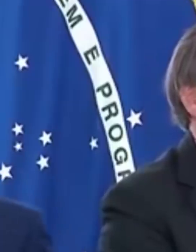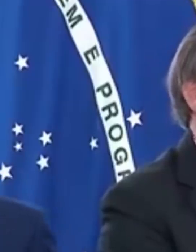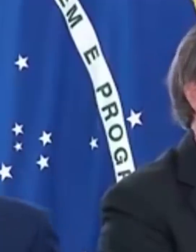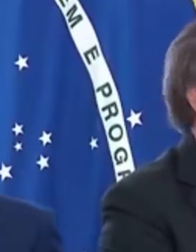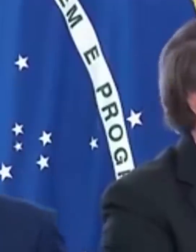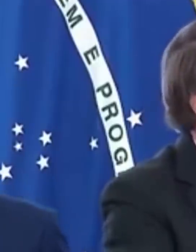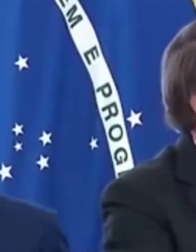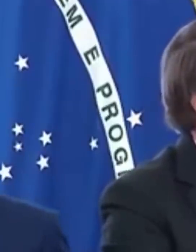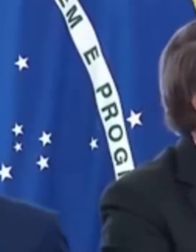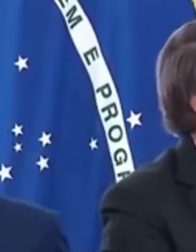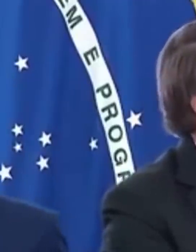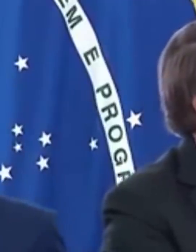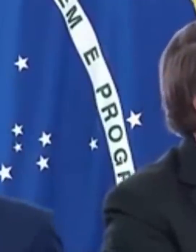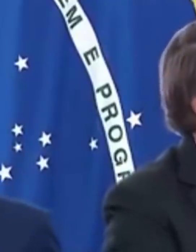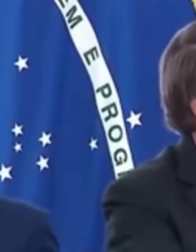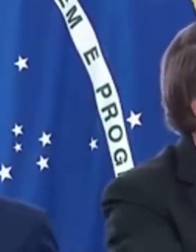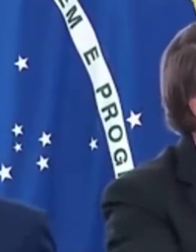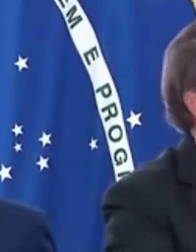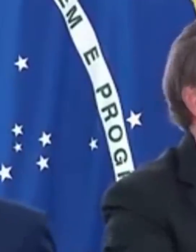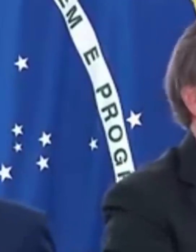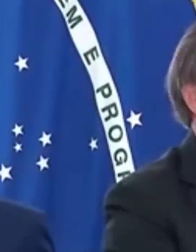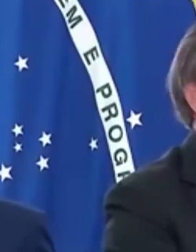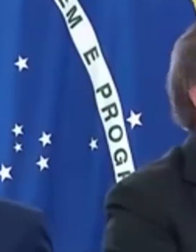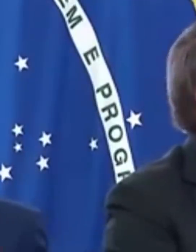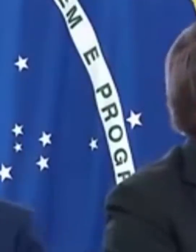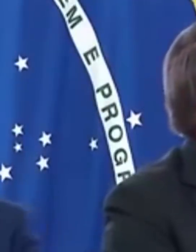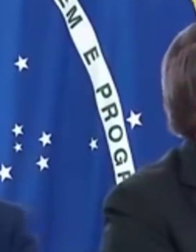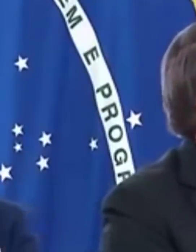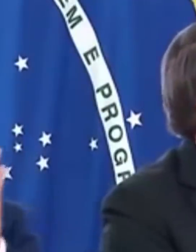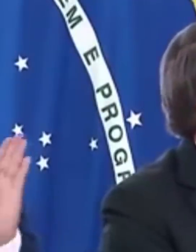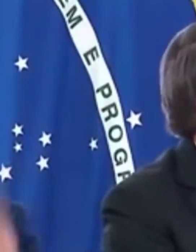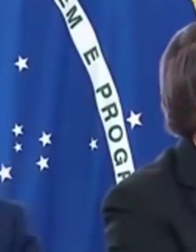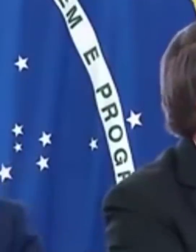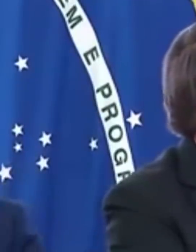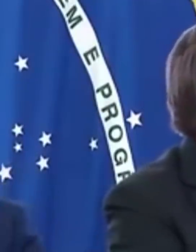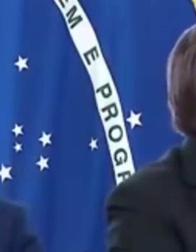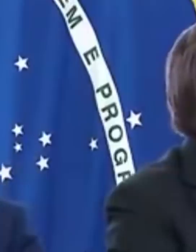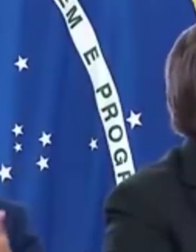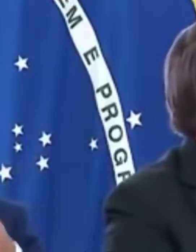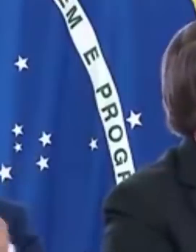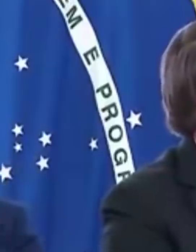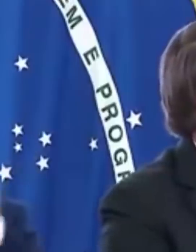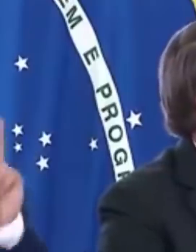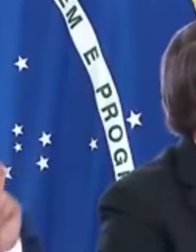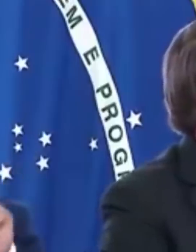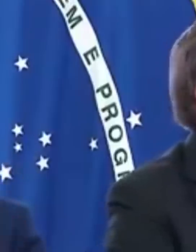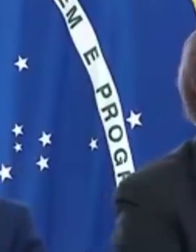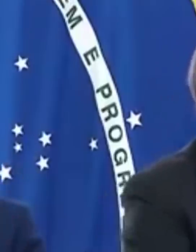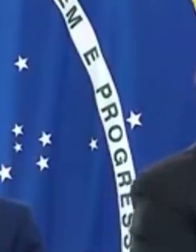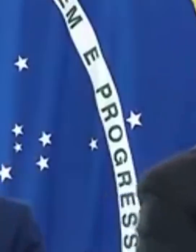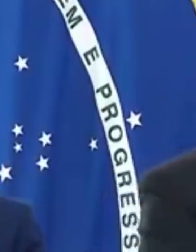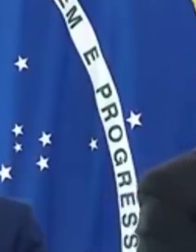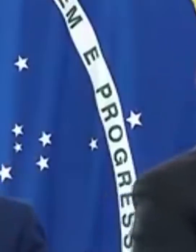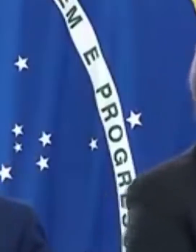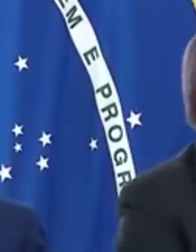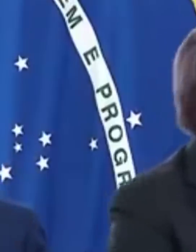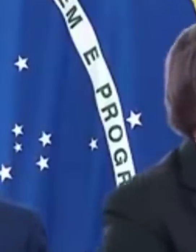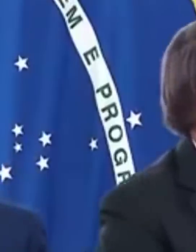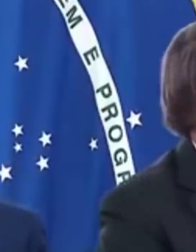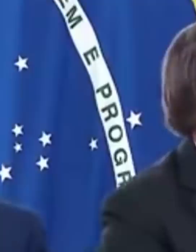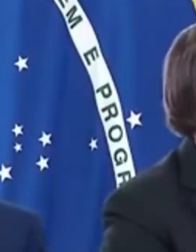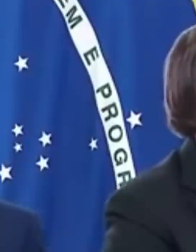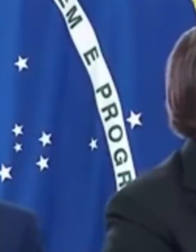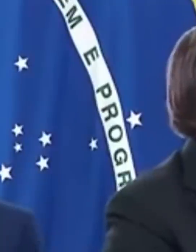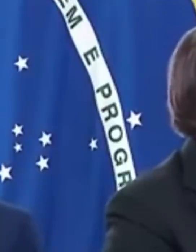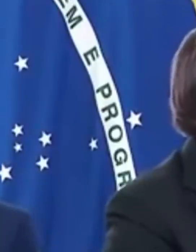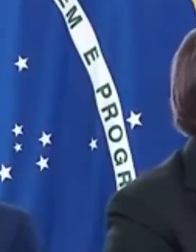Ah, falei não, eu li o material que falava da correlação de HIV com